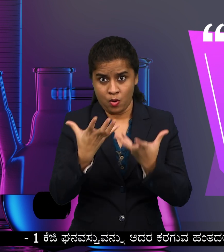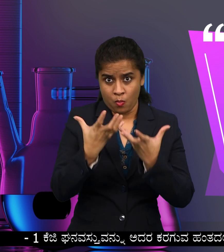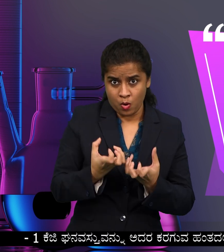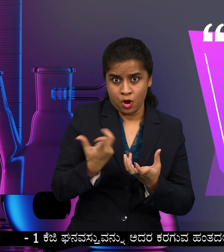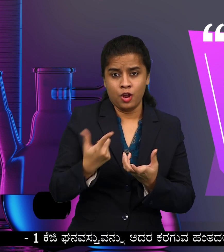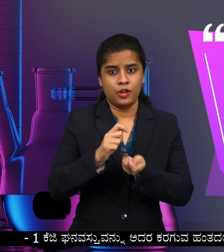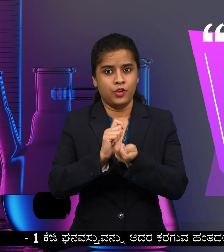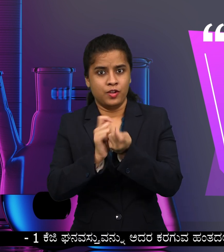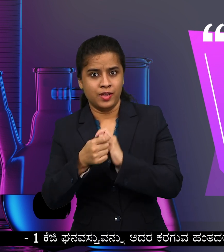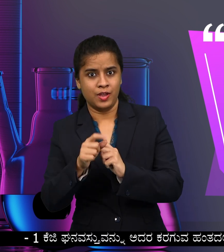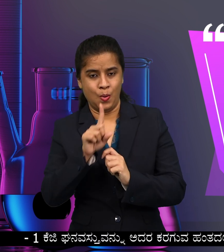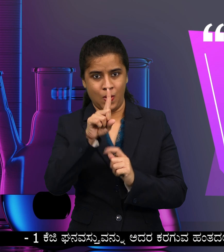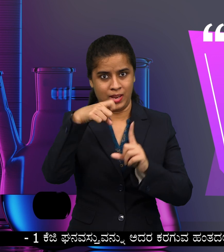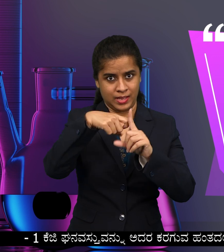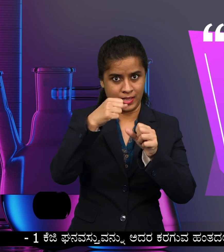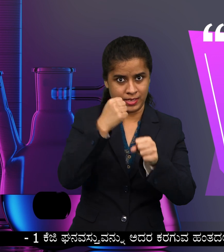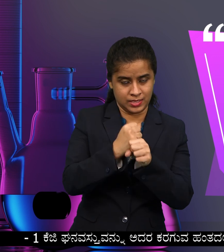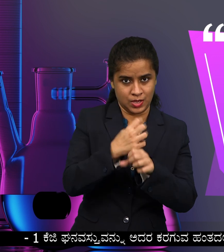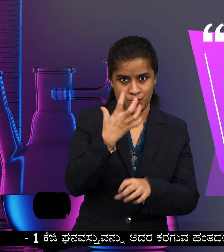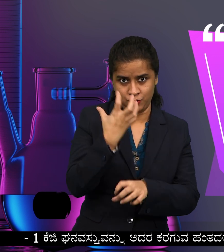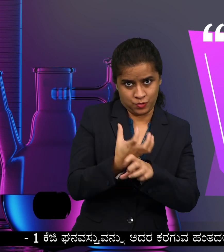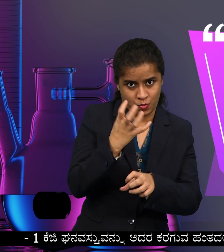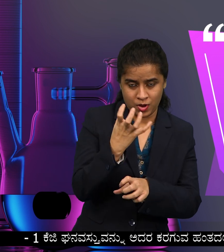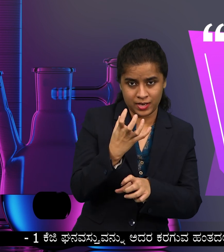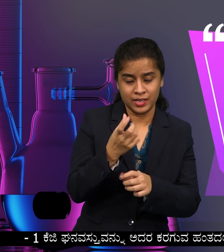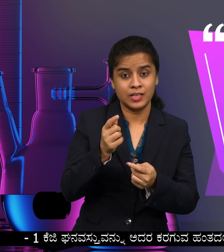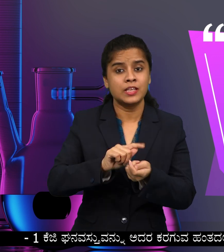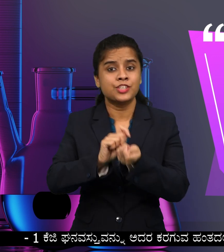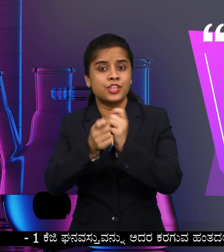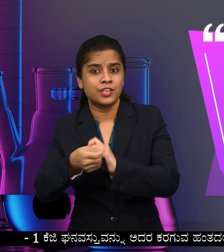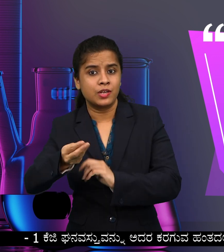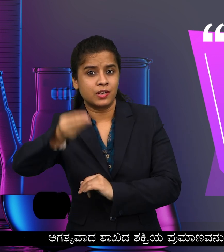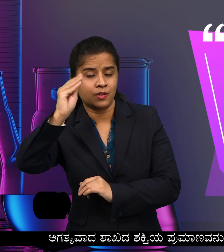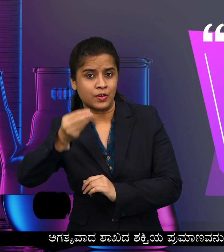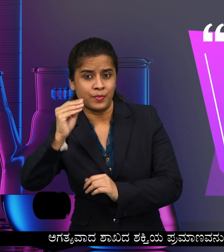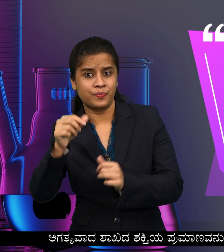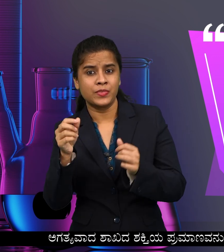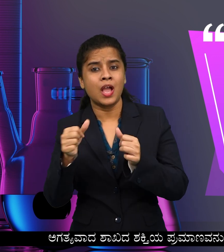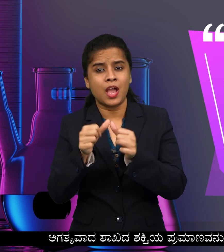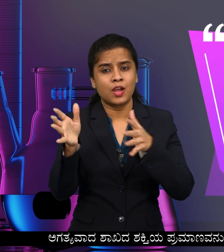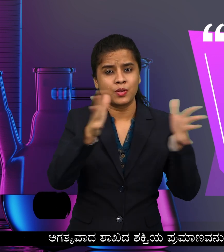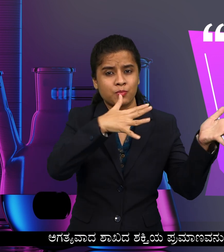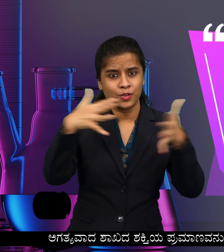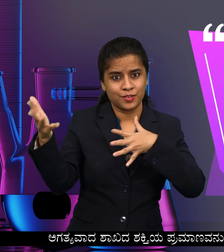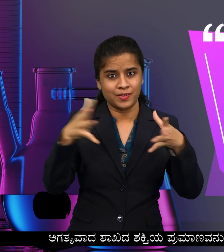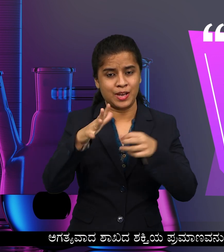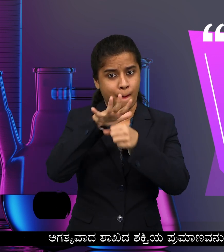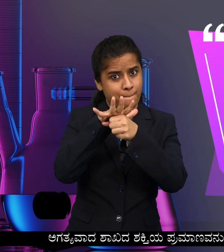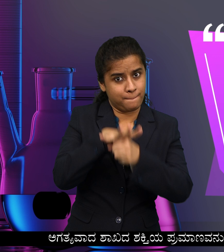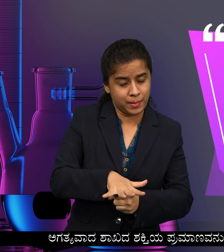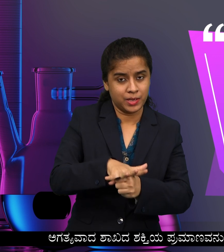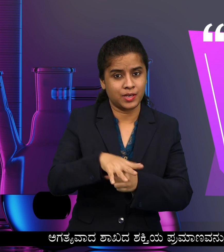ಕರಗುವ ಹಂತದಲ್ಲಿ ವಾತಾವರಣದ ಒತ್ತಡದಲ್ಲಿ ದ್ರವವಾಗಿ ಬದಲಾಯಿಸಲು ಅಗತ್ಯವಾದ ಶಾಖದ